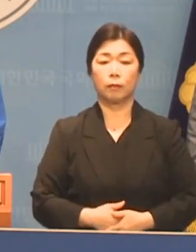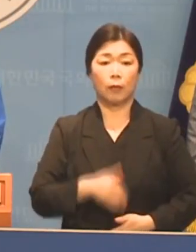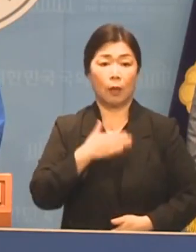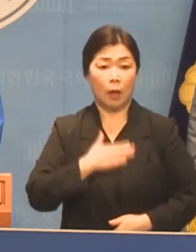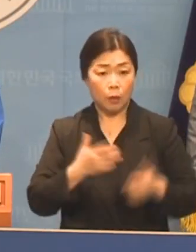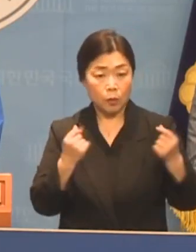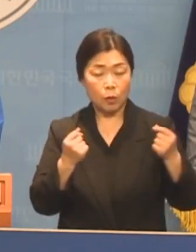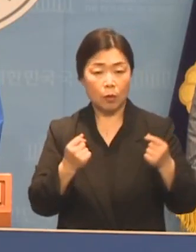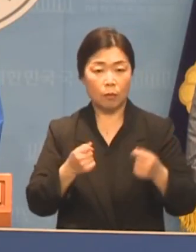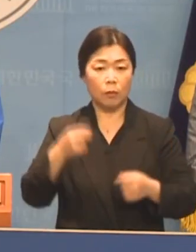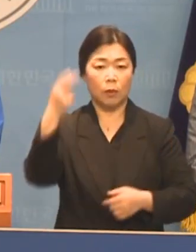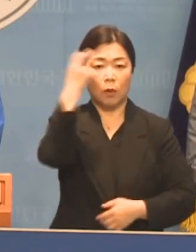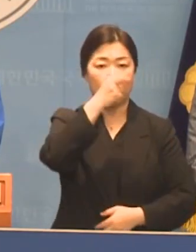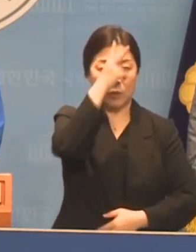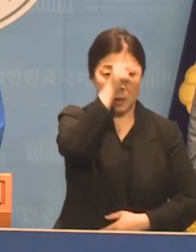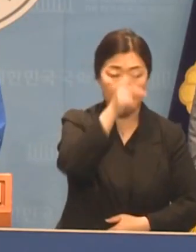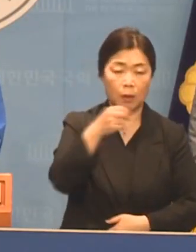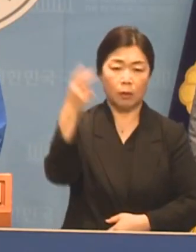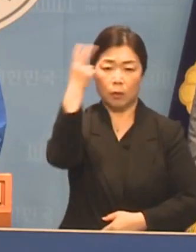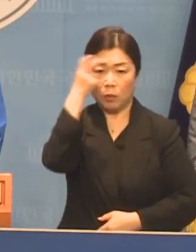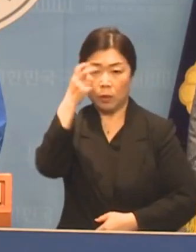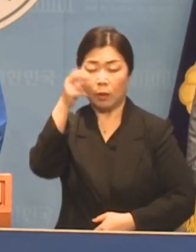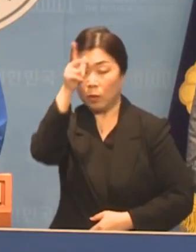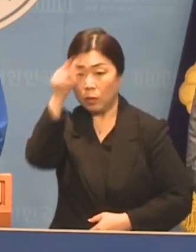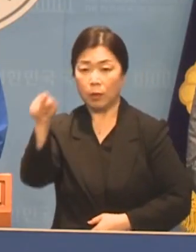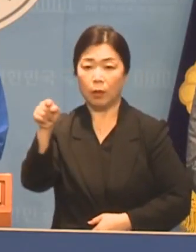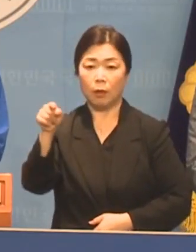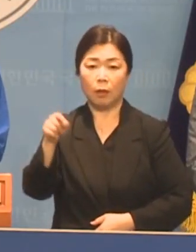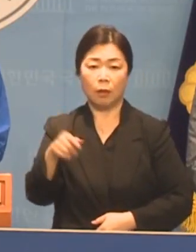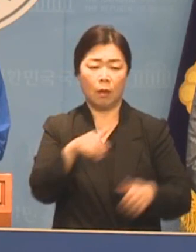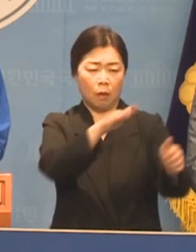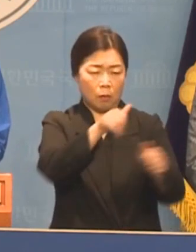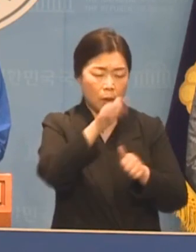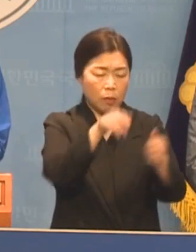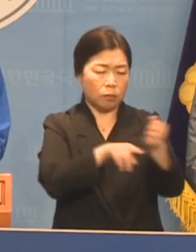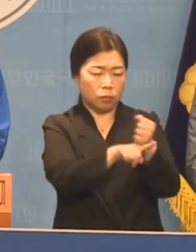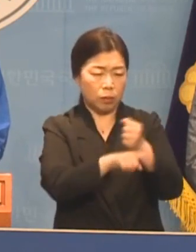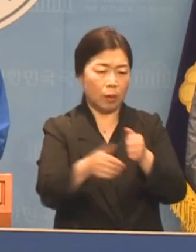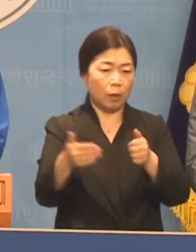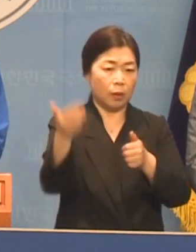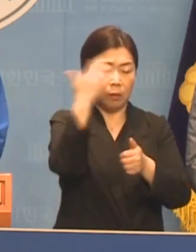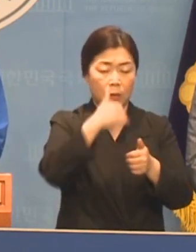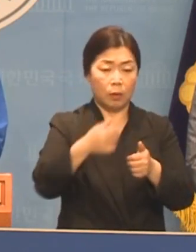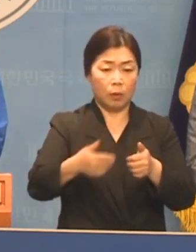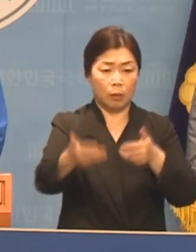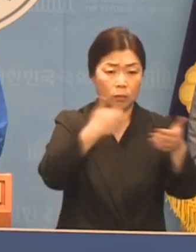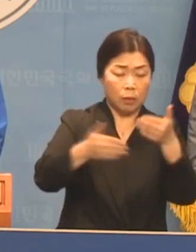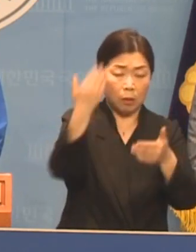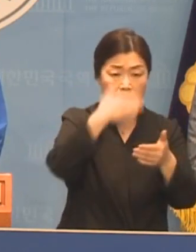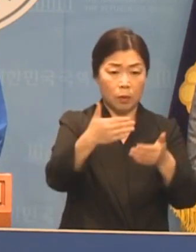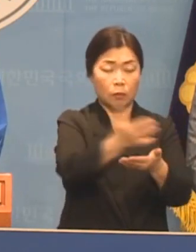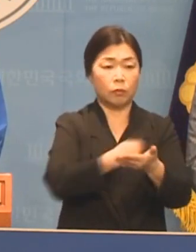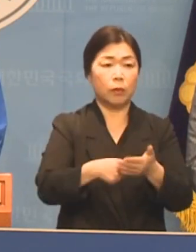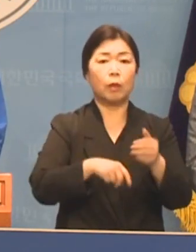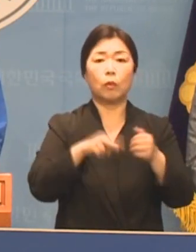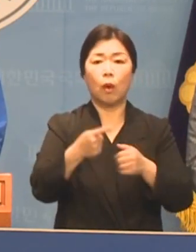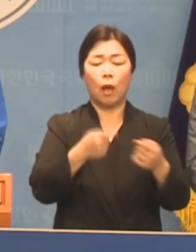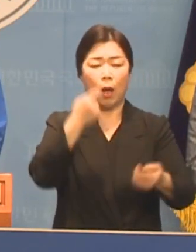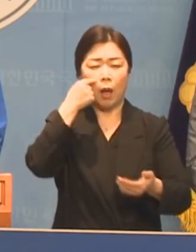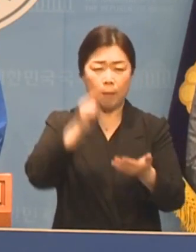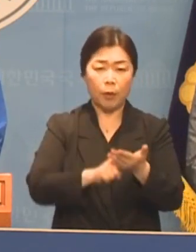아시다시피 검찰, 경찰 등 수사기관에서 수백 번 압수수색을 실시해도 단 한